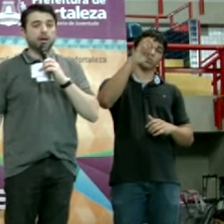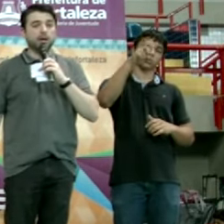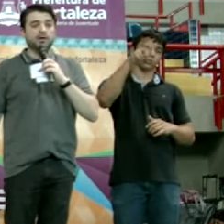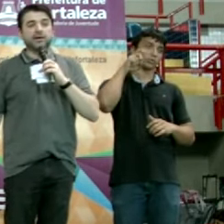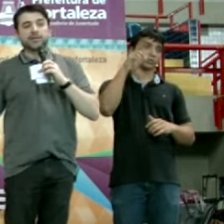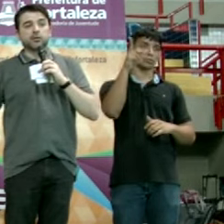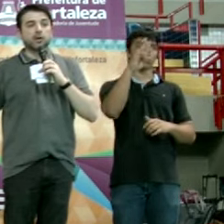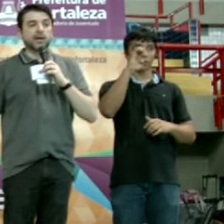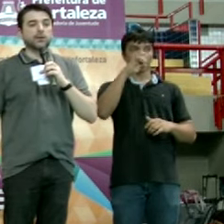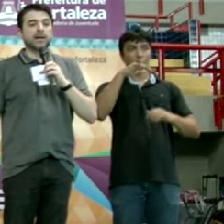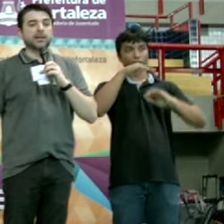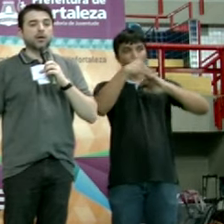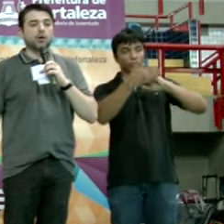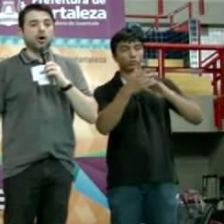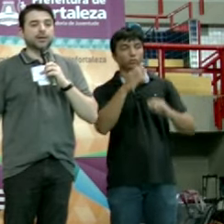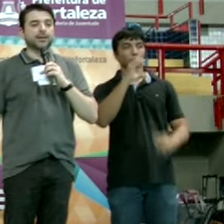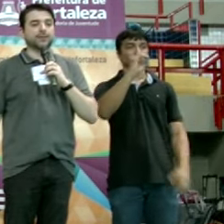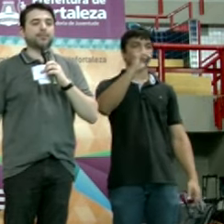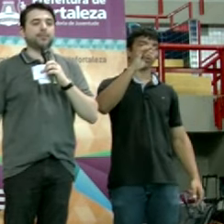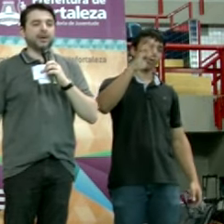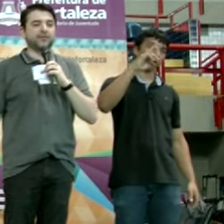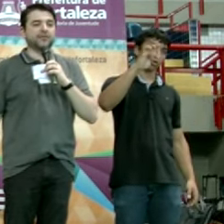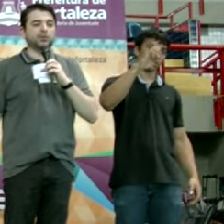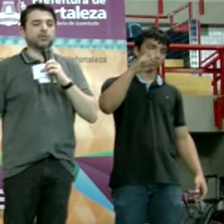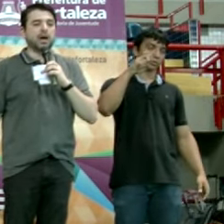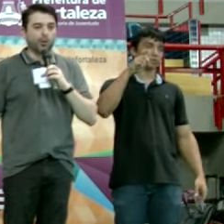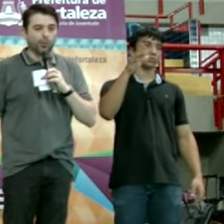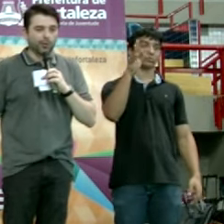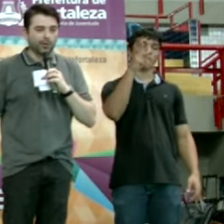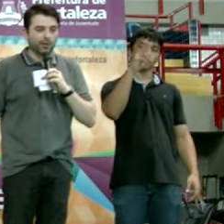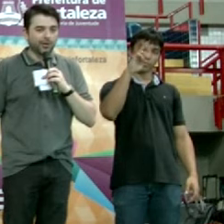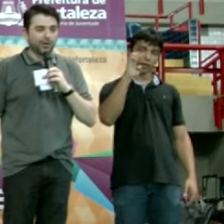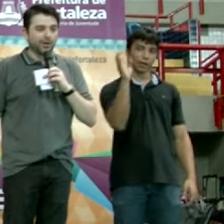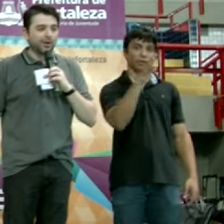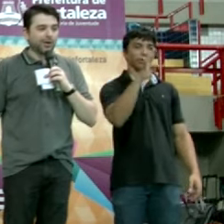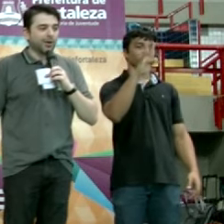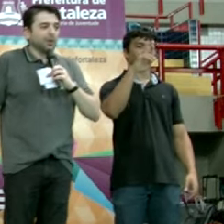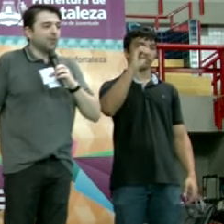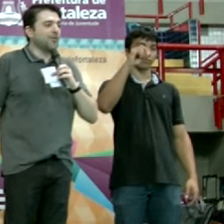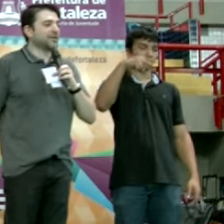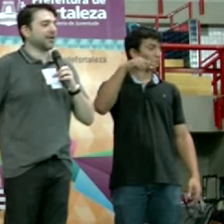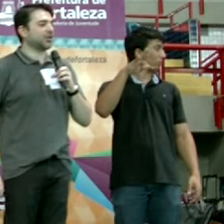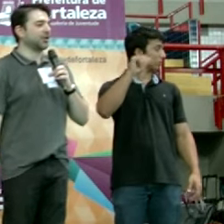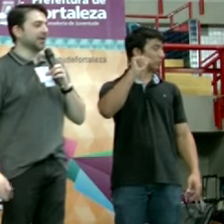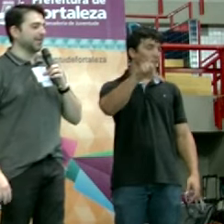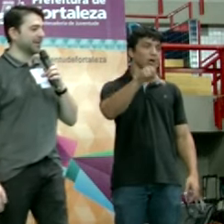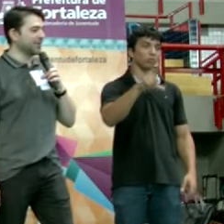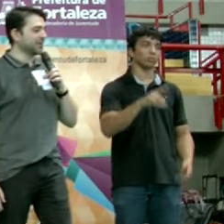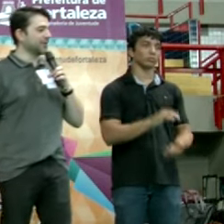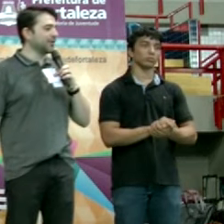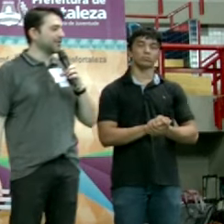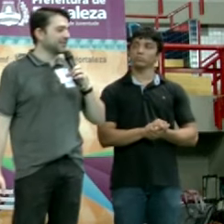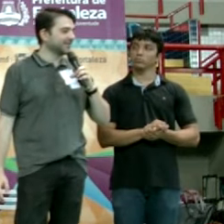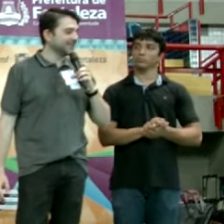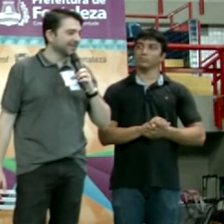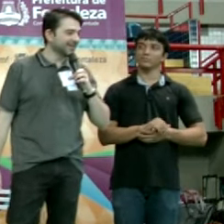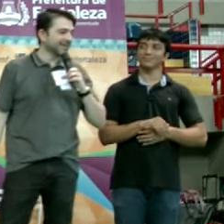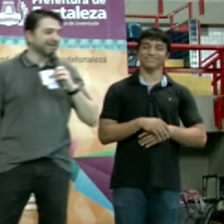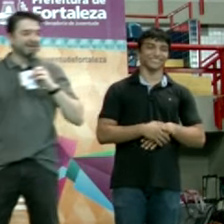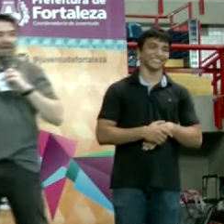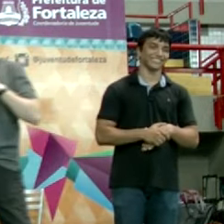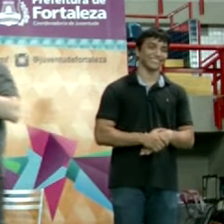pré-frontal. Fala para o seu colega do lado aí, córtex pré-frontal. Olha como você está chique, aprendendo coisa